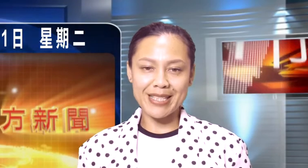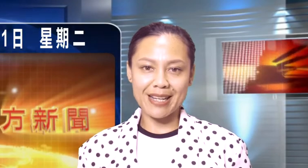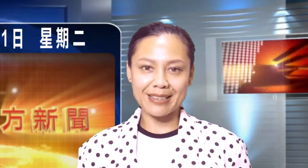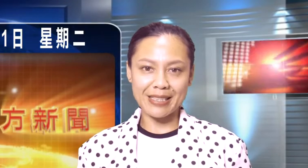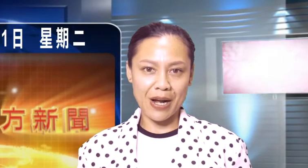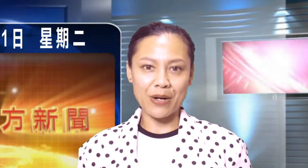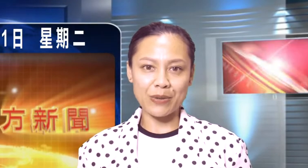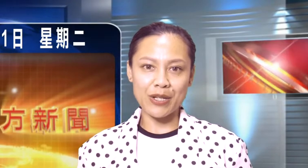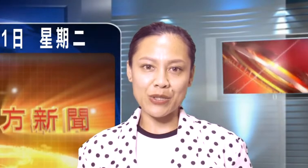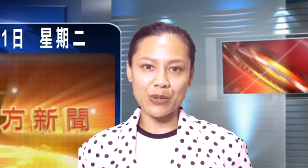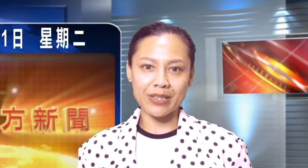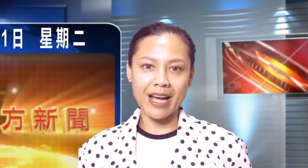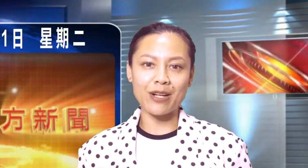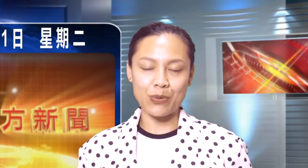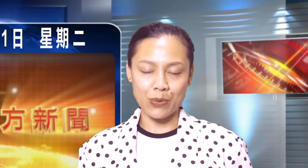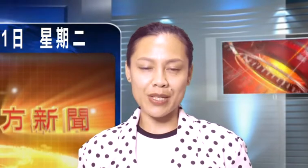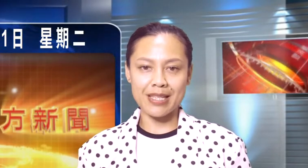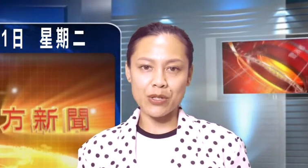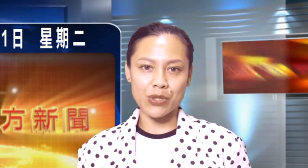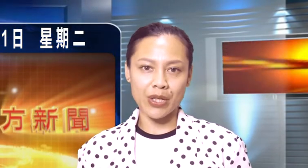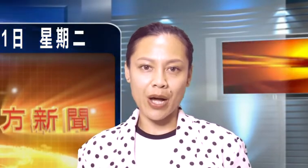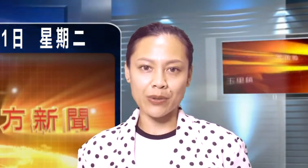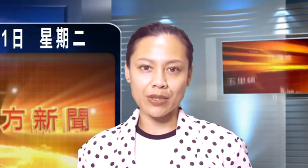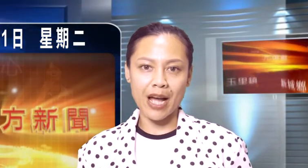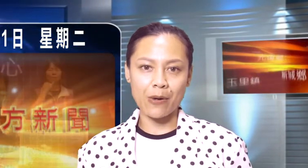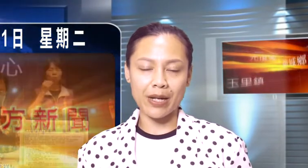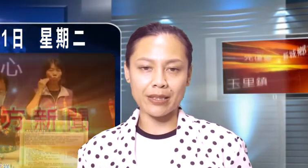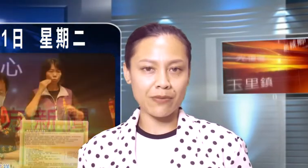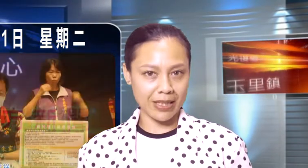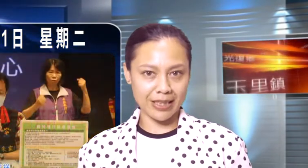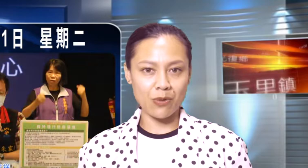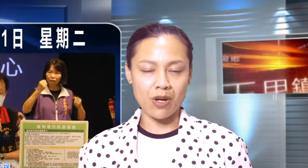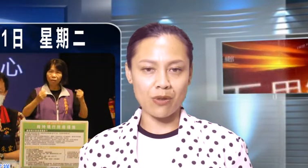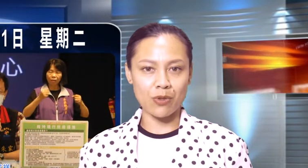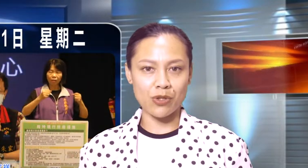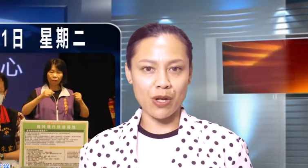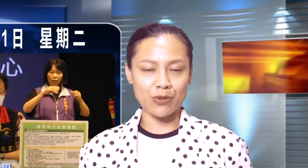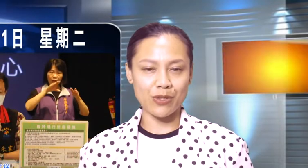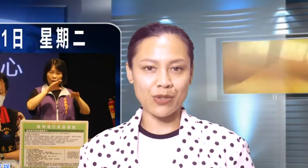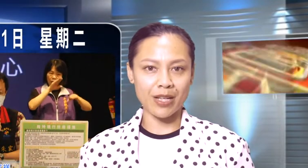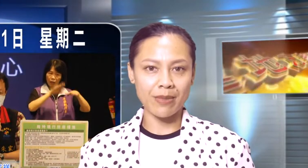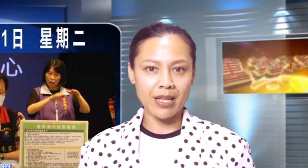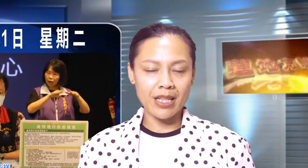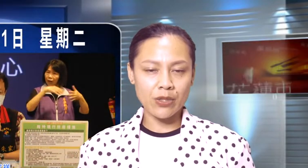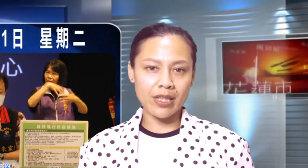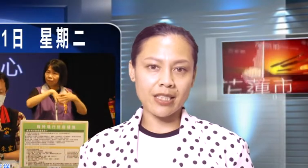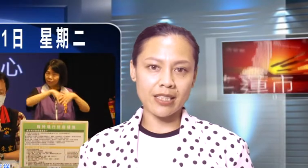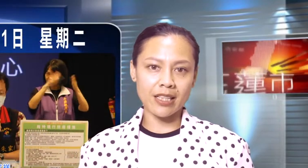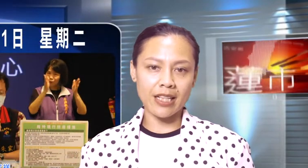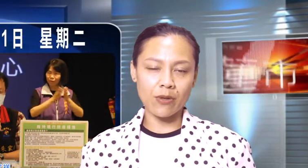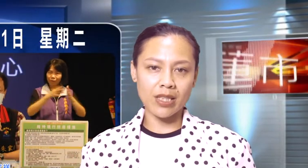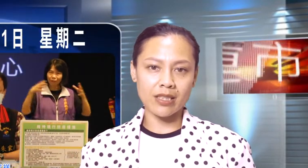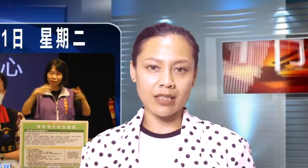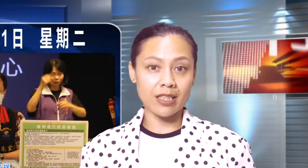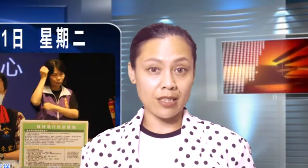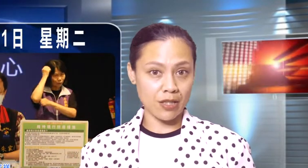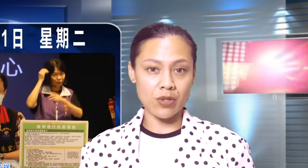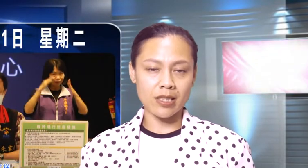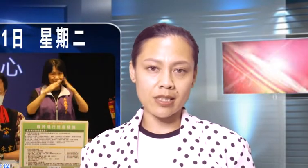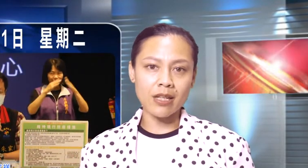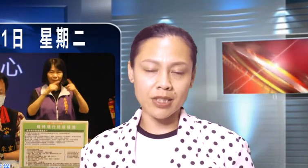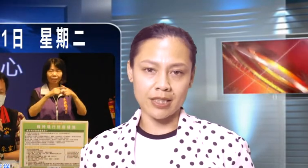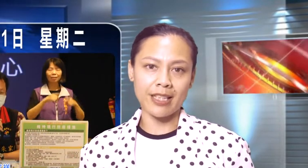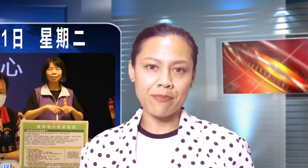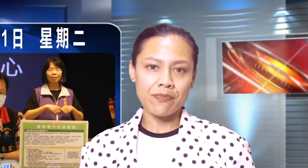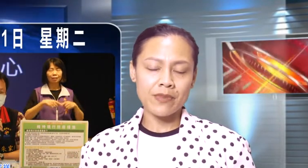吴琳娜、明明桑，大家好，欢迎收看5月31号的大花莲地方新闻，我是高双双。现在开始带你来关心疫情的